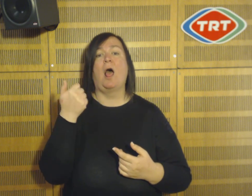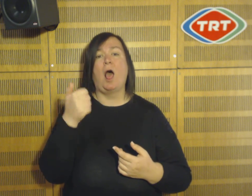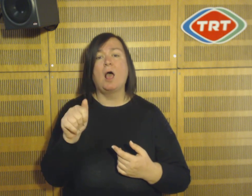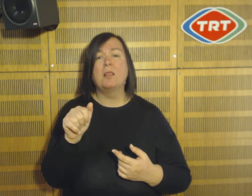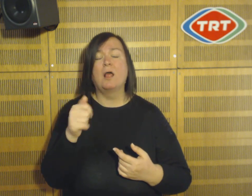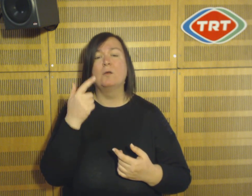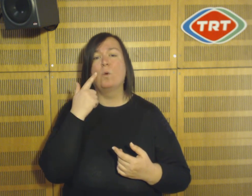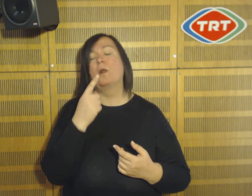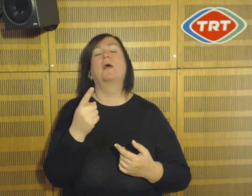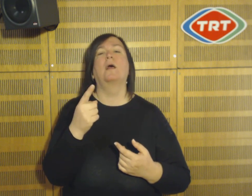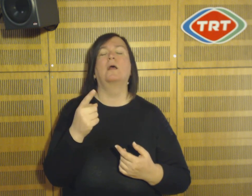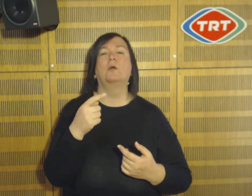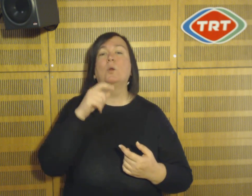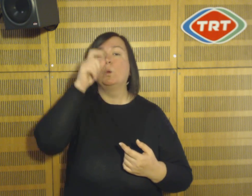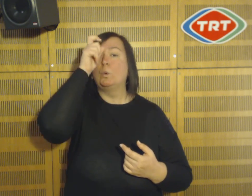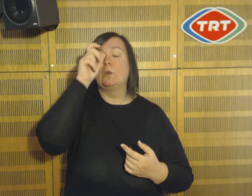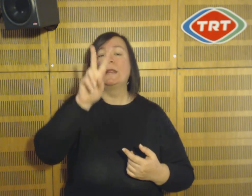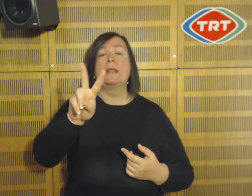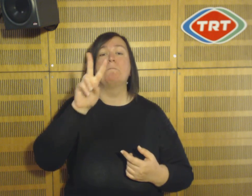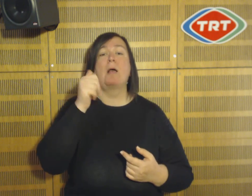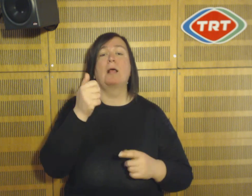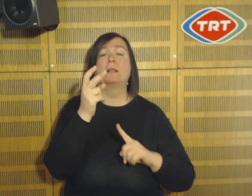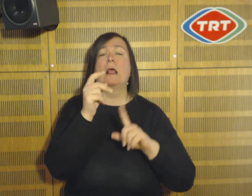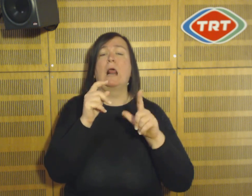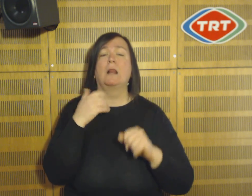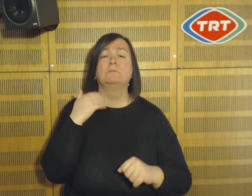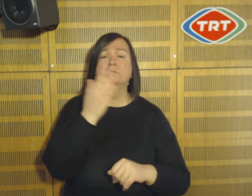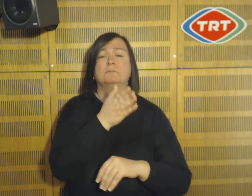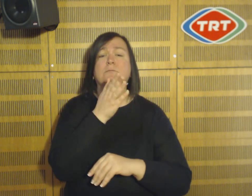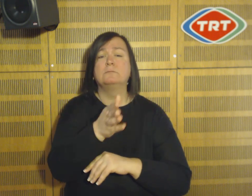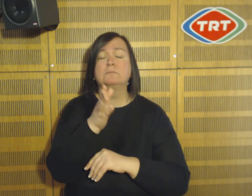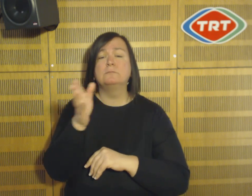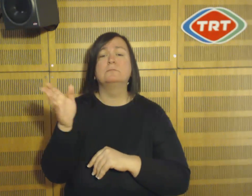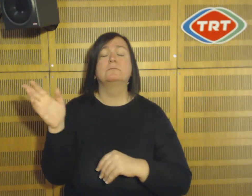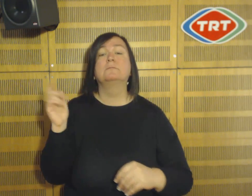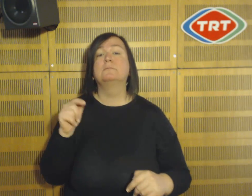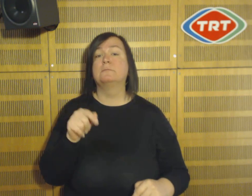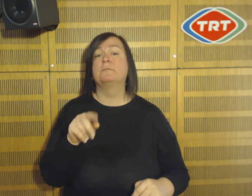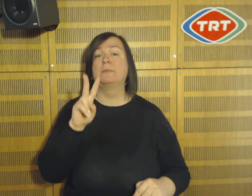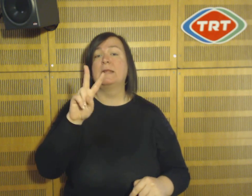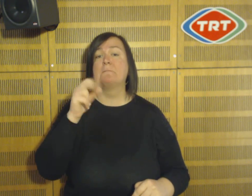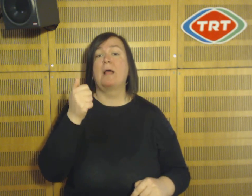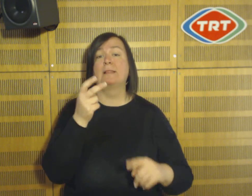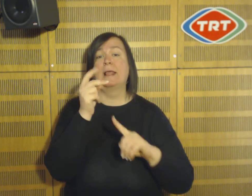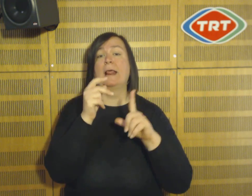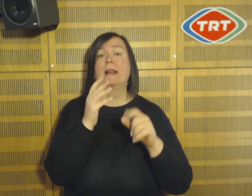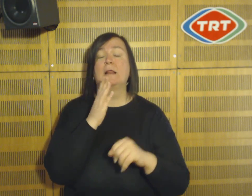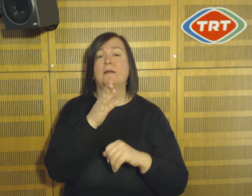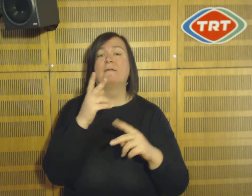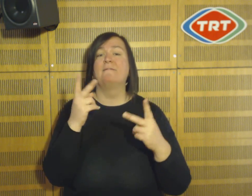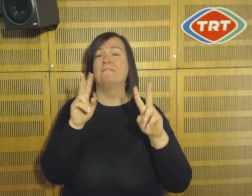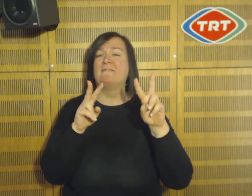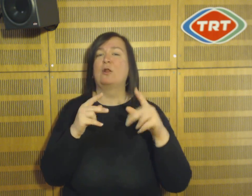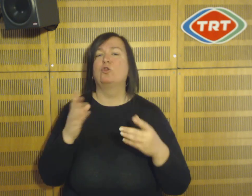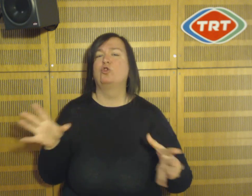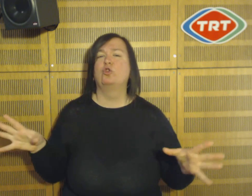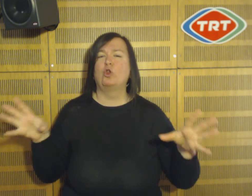süresince Türkiye'de 26 ile 26 yı Aslında 26 ile giderek oradaki veri toplama aşamasını gerçekleştirdik